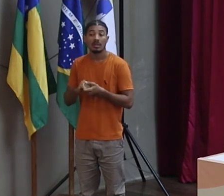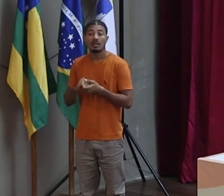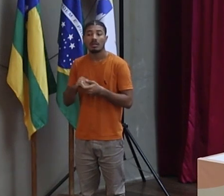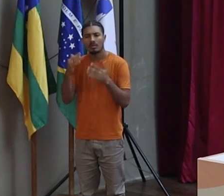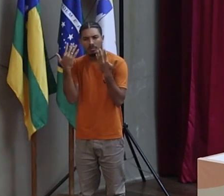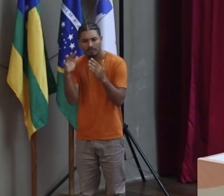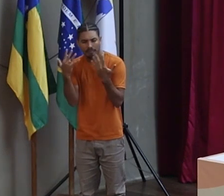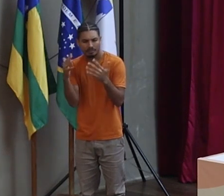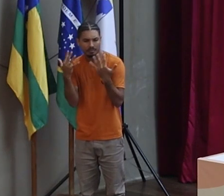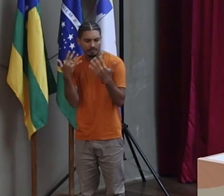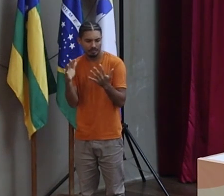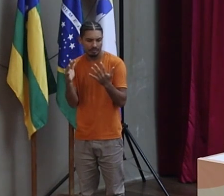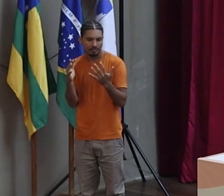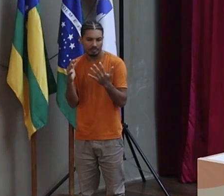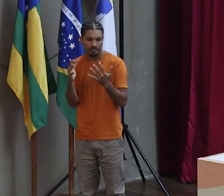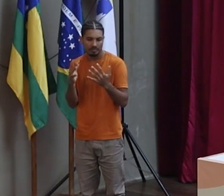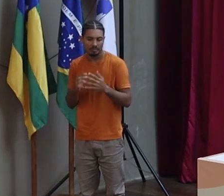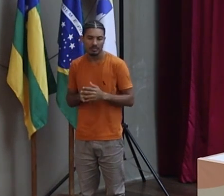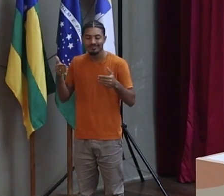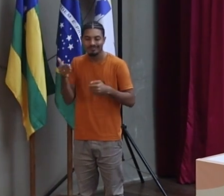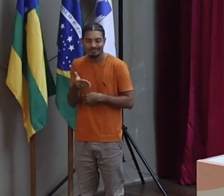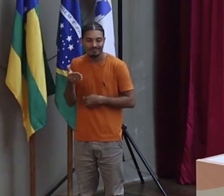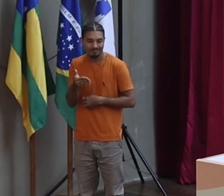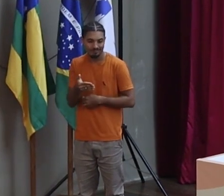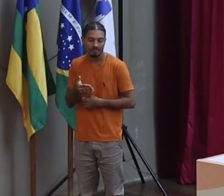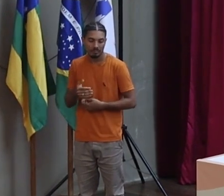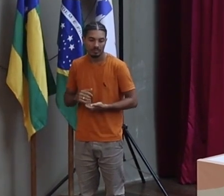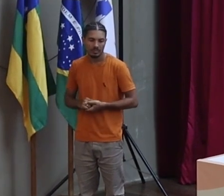parabenizei esta edição do CBL.